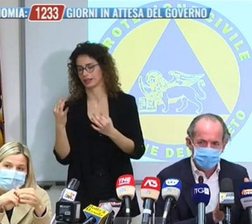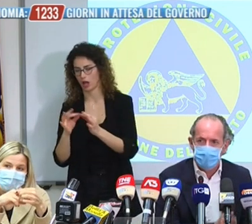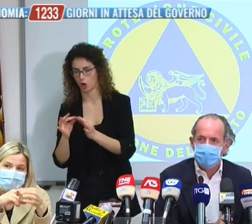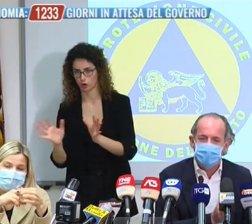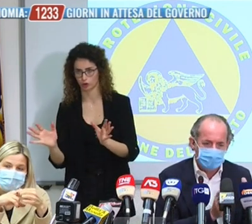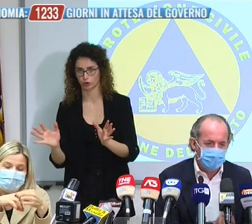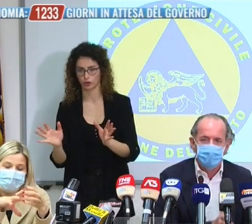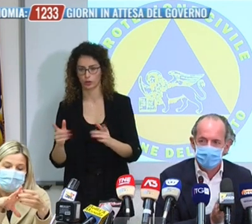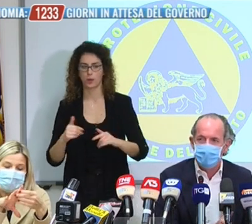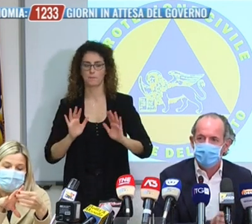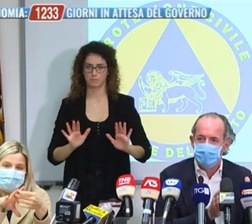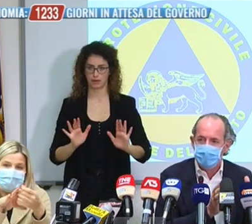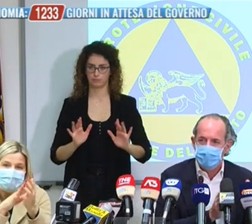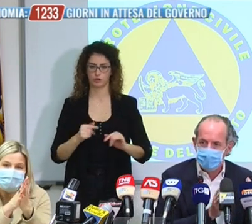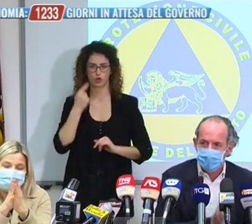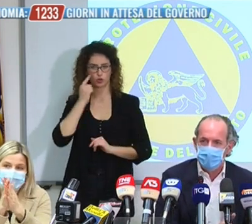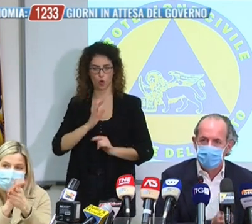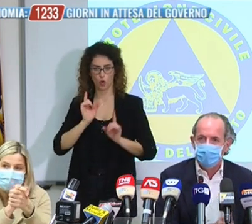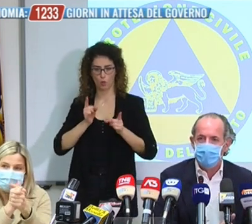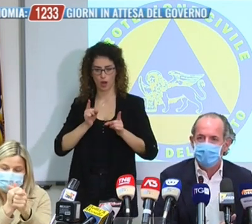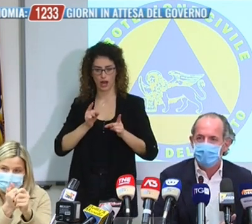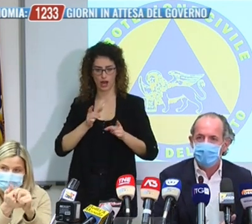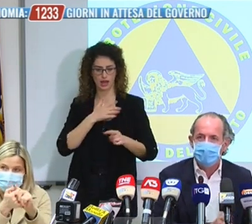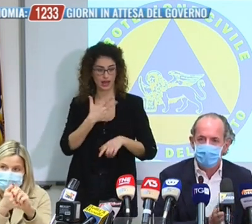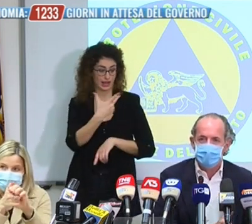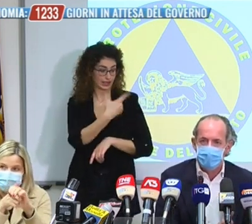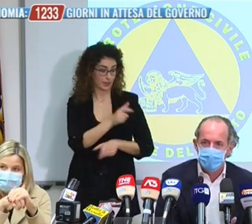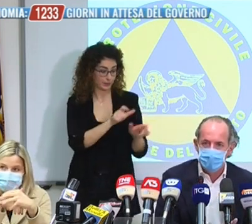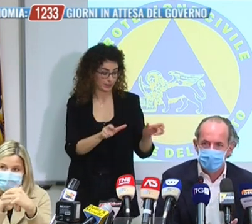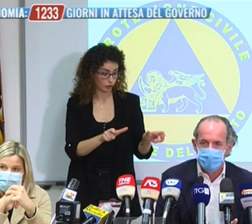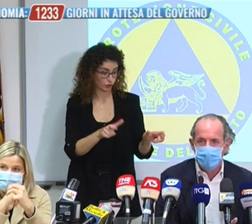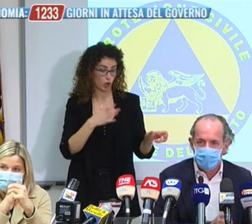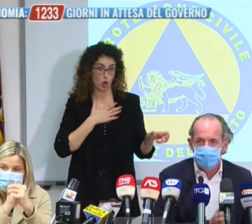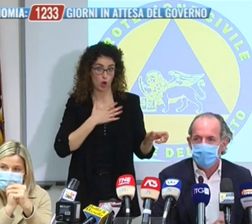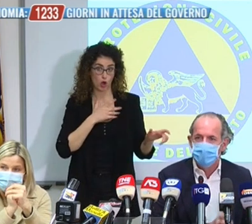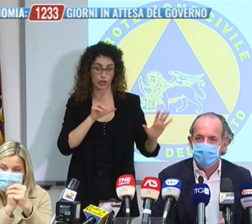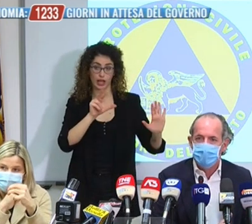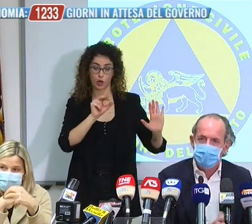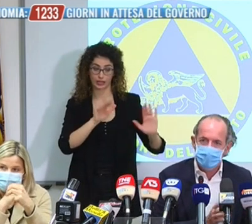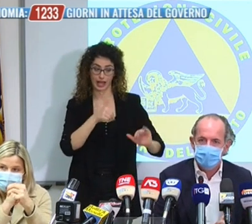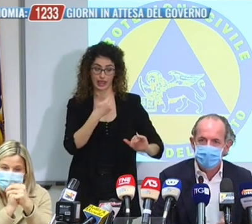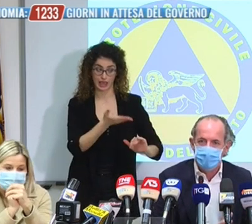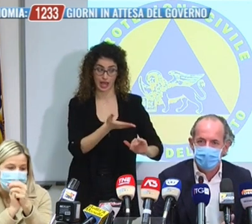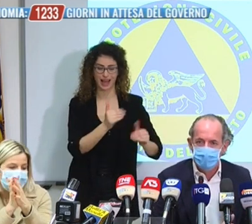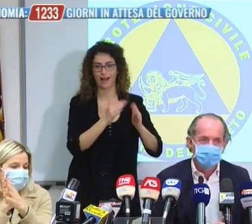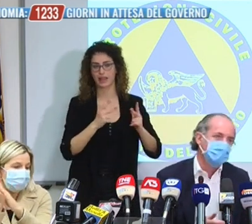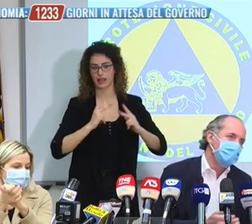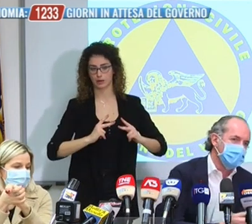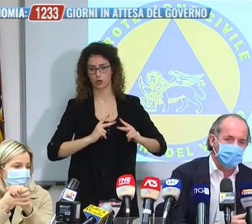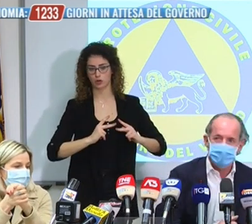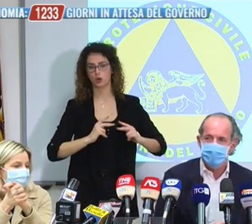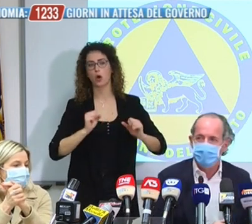però so che se do un vaccino a un over 80 in casa di riposo ho buone possibilità che se arriva il